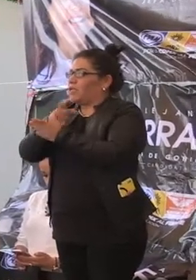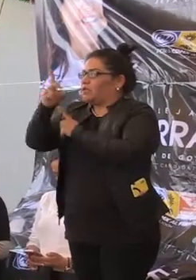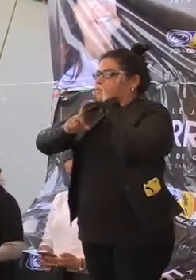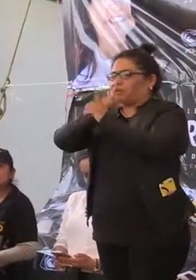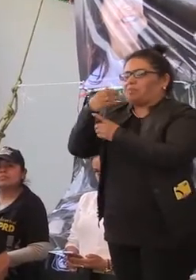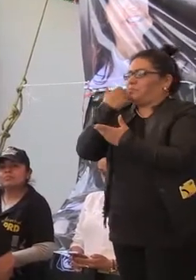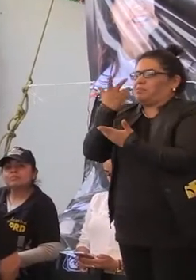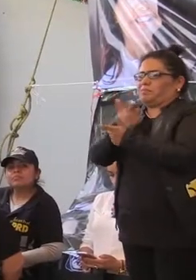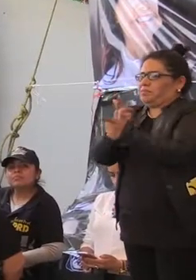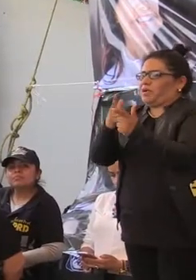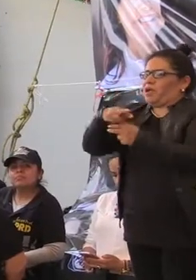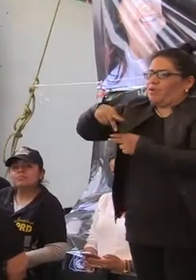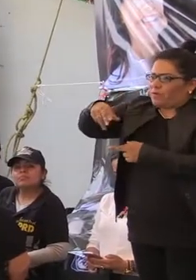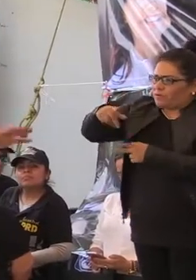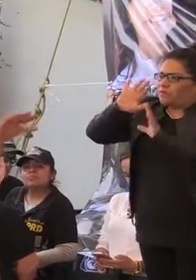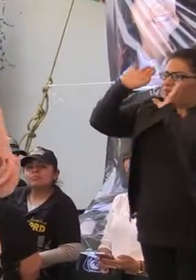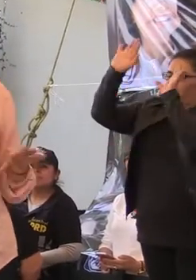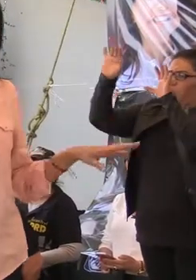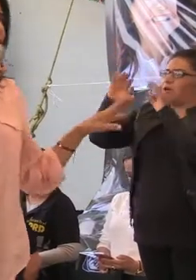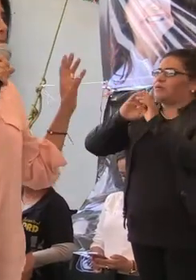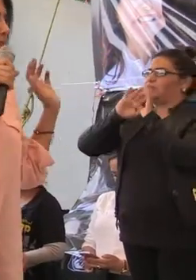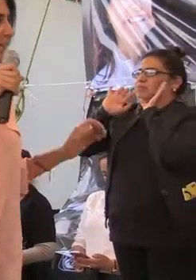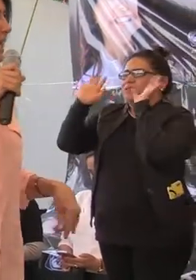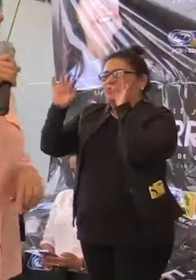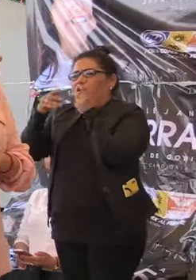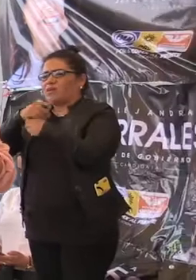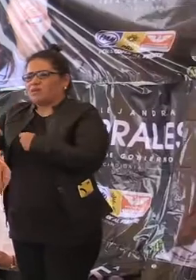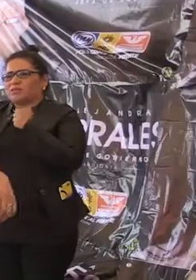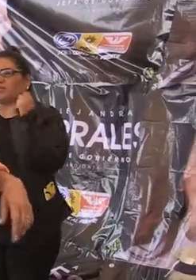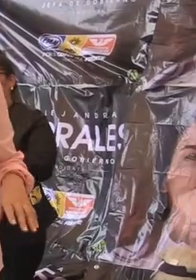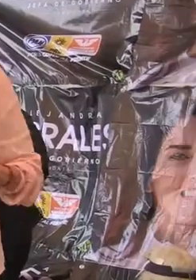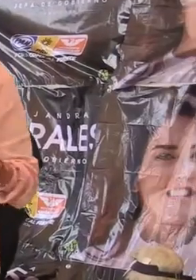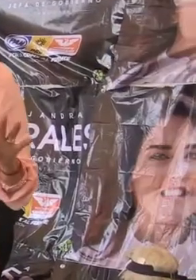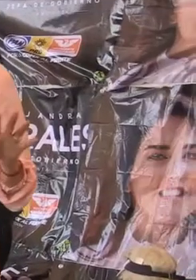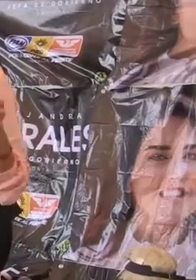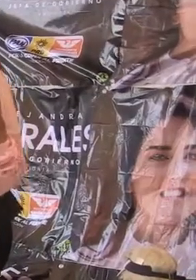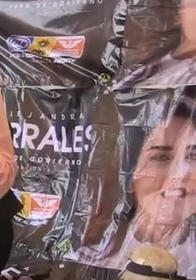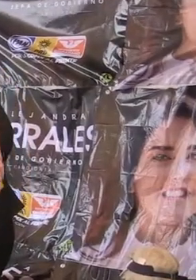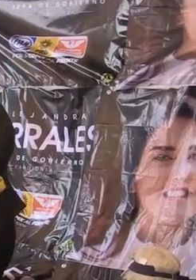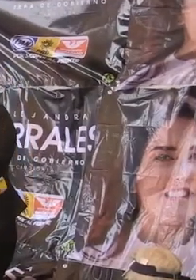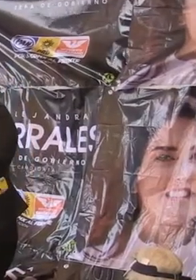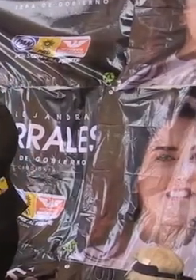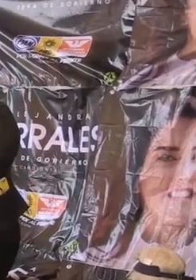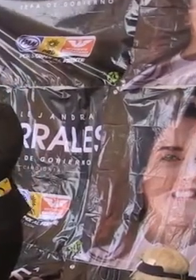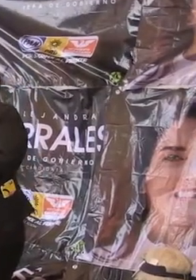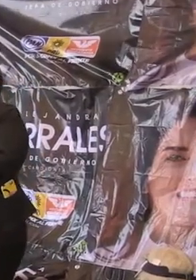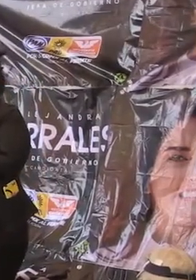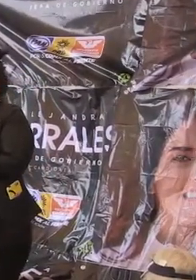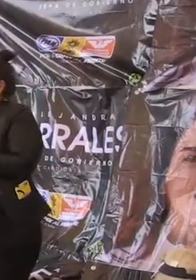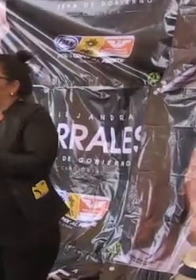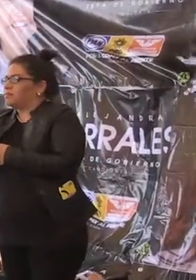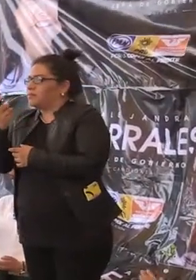deporte que les guste: fútbol, básquetbol, voleibol, patinaje, lo que les guste. Ustedes son los que nos tienen